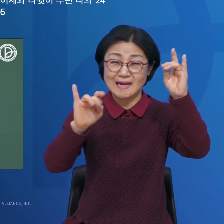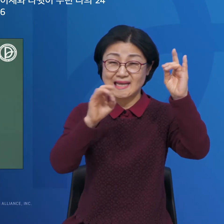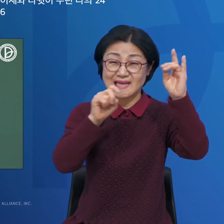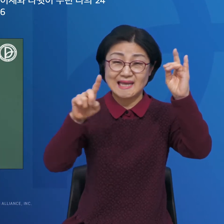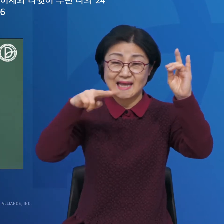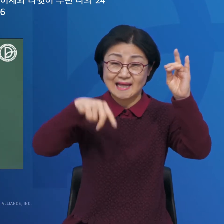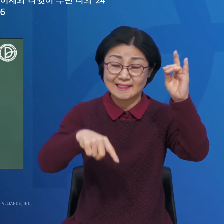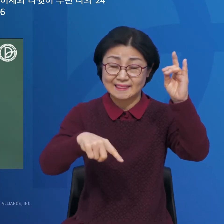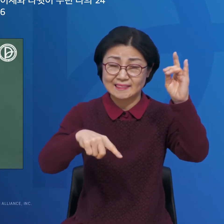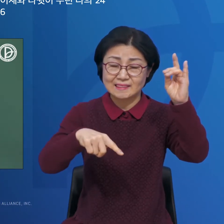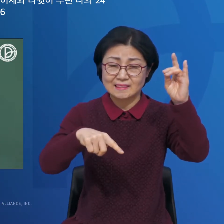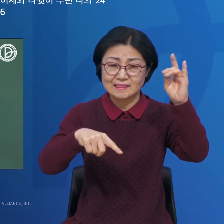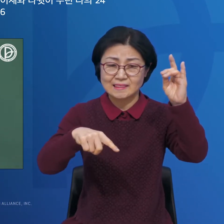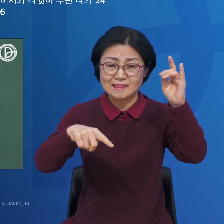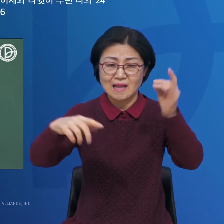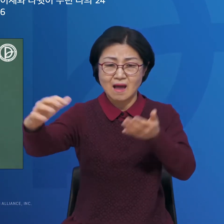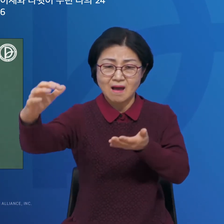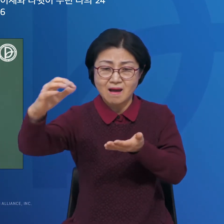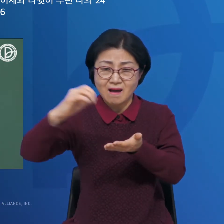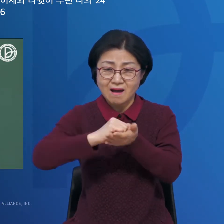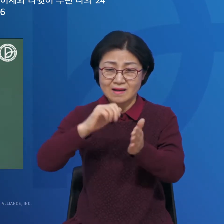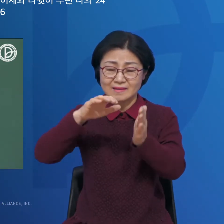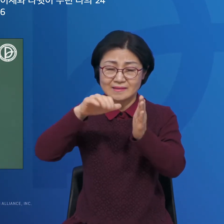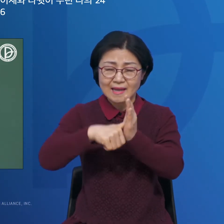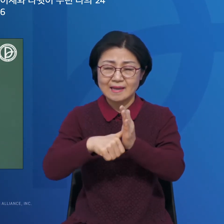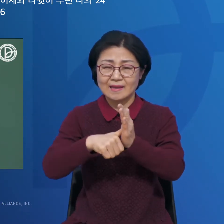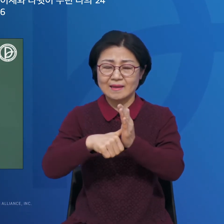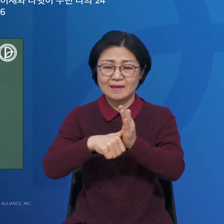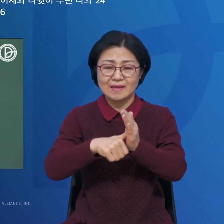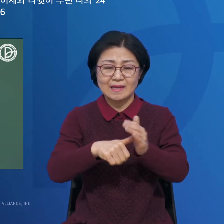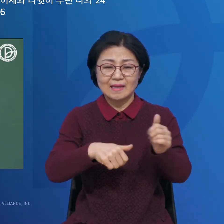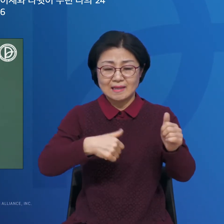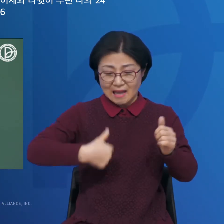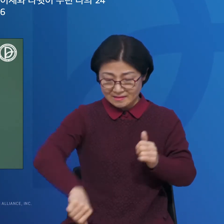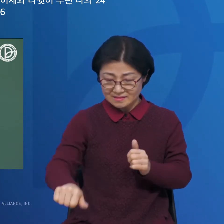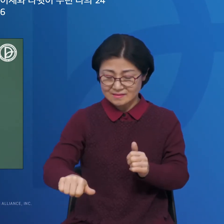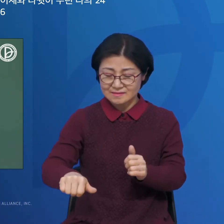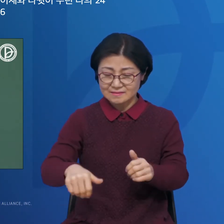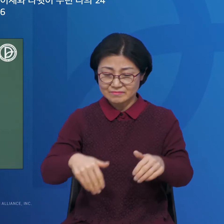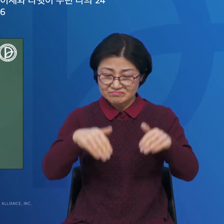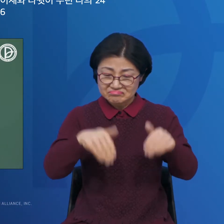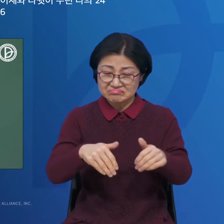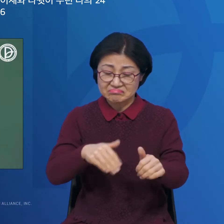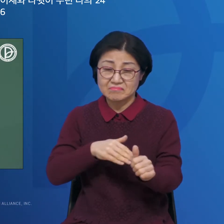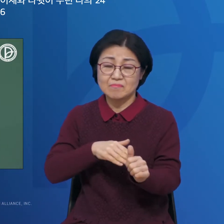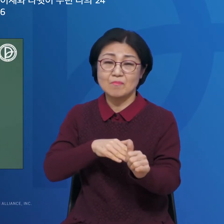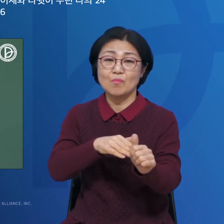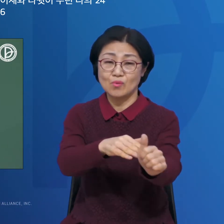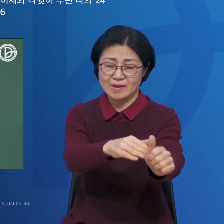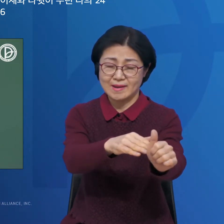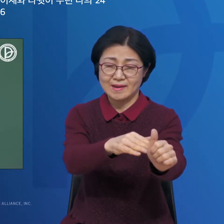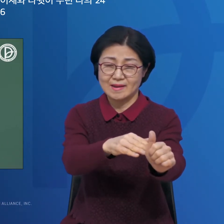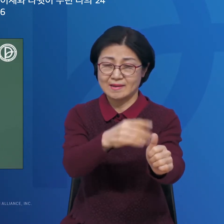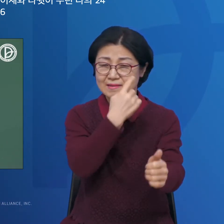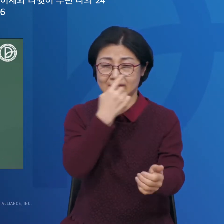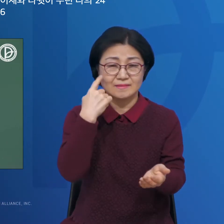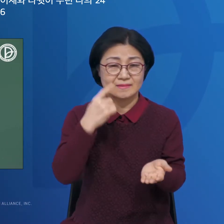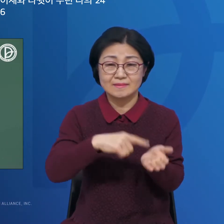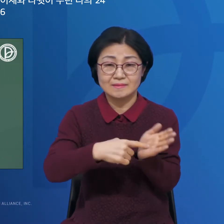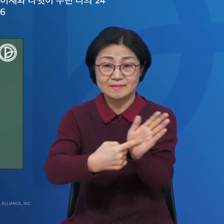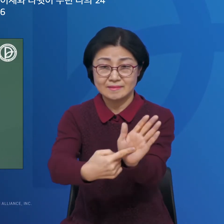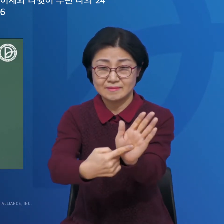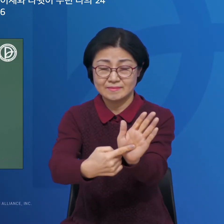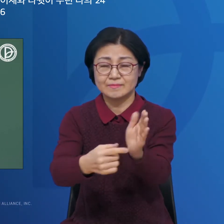심부름시킬 때 정표를 받아오느라. We see that even when that Goliath came to attack, he gave him a token and he sent him out on an errand.